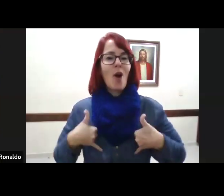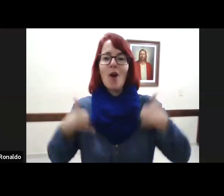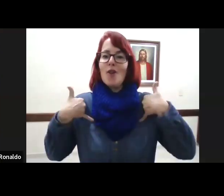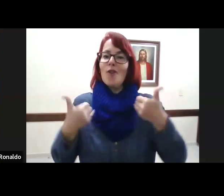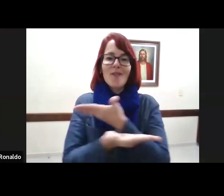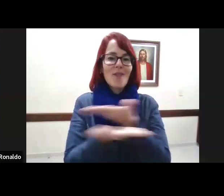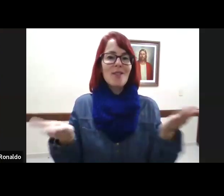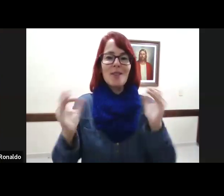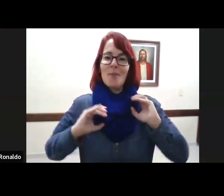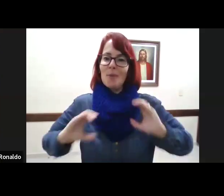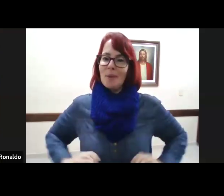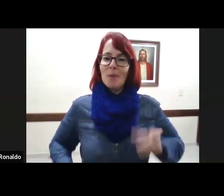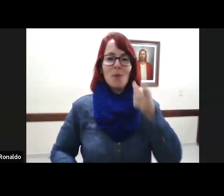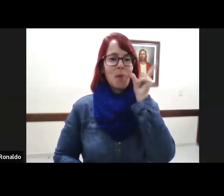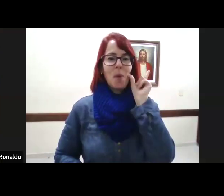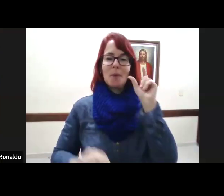vocês se portaram.